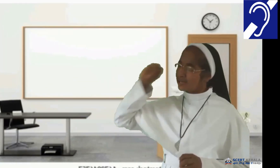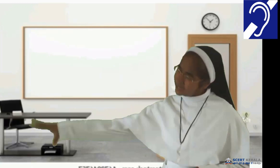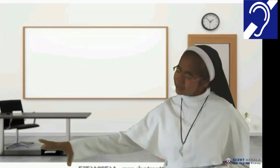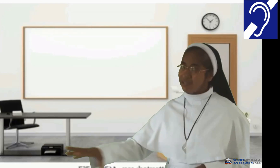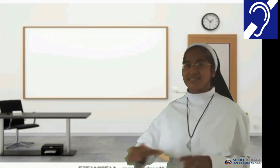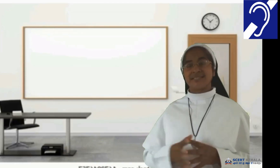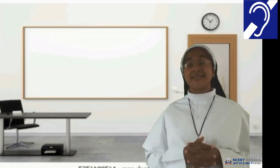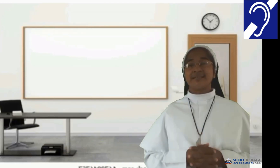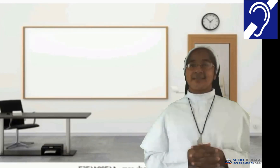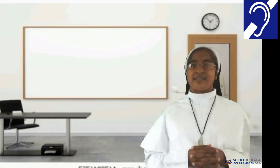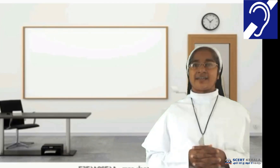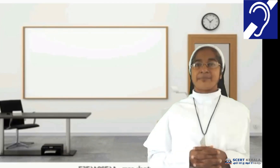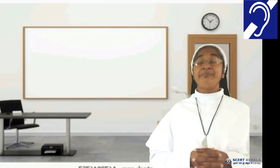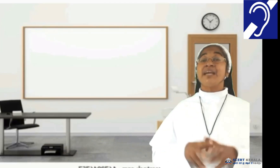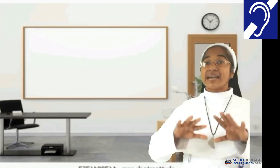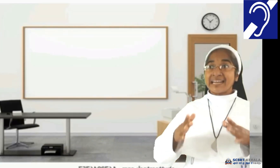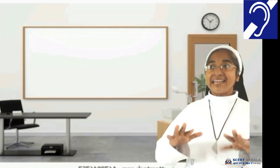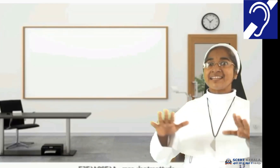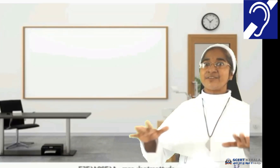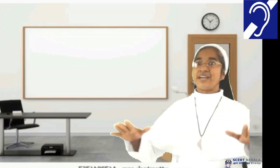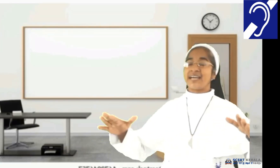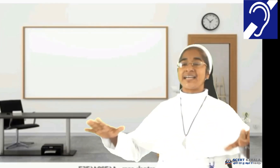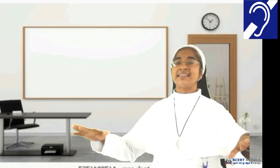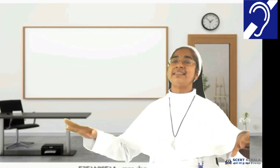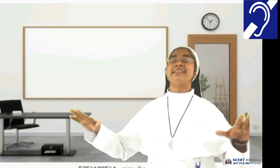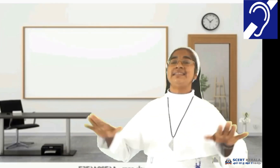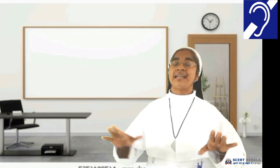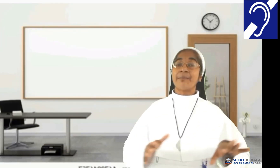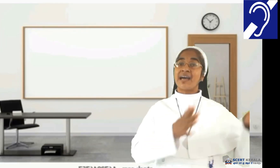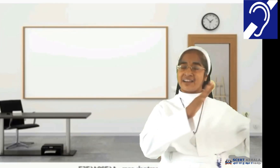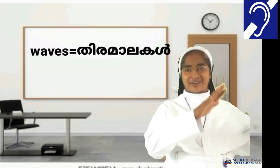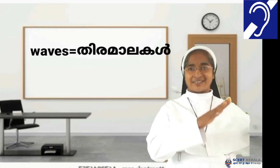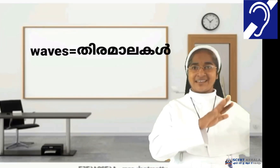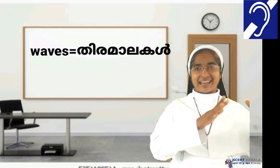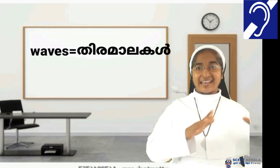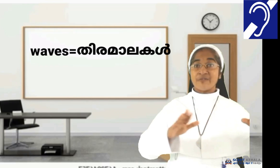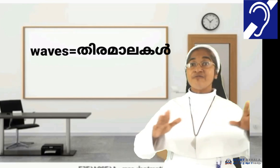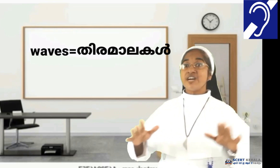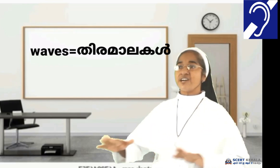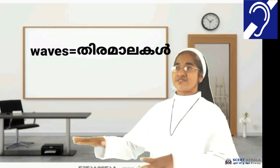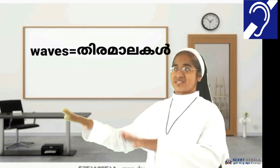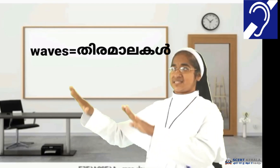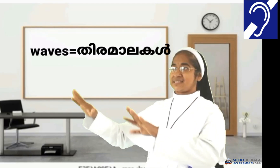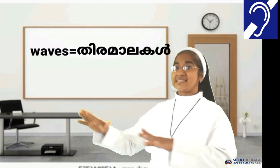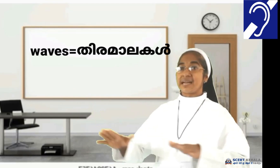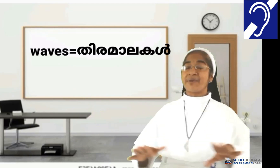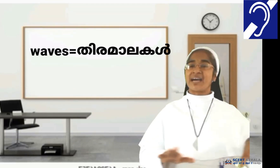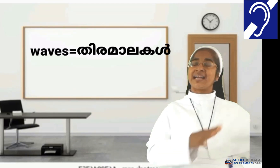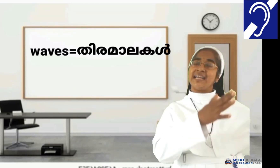കടലിലേക്ക് വലിച്ച്. കടലിൽ എന്തുണ്ട്? തിരമാലയുണ്ട് അല്ലെ? വേവ്സ്, തിരമാലകൾ.